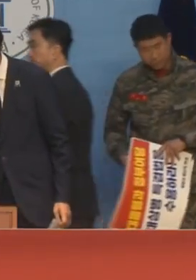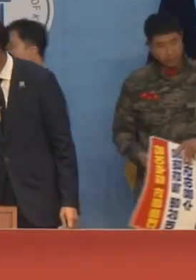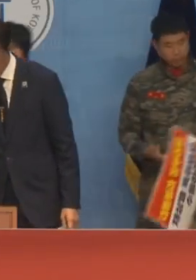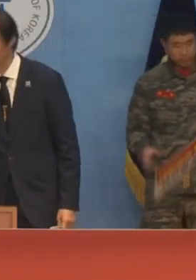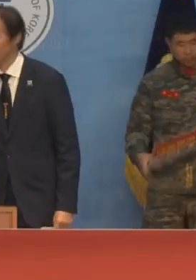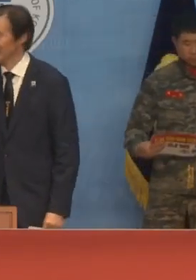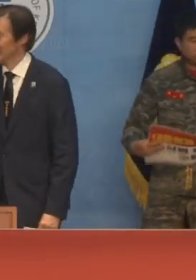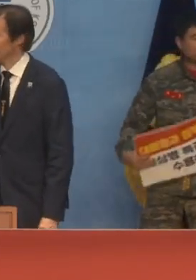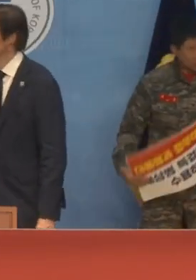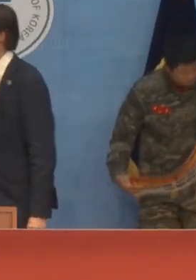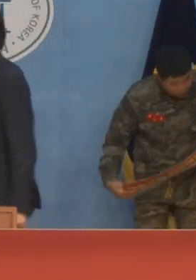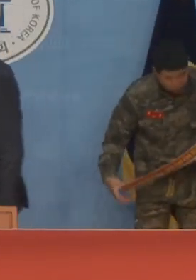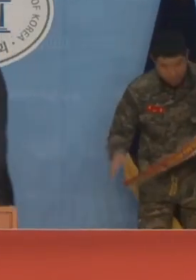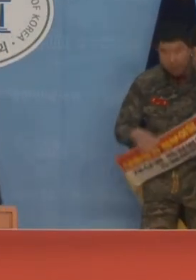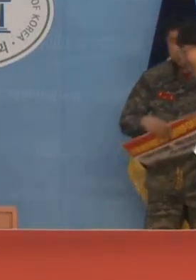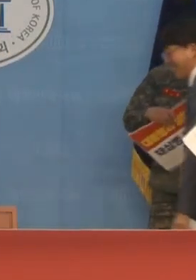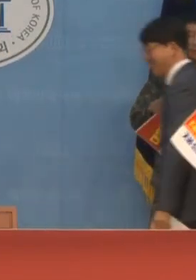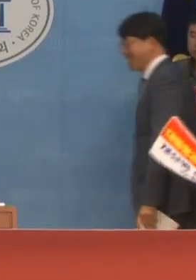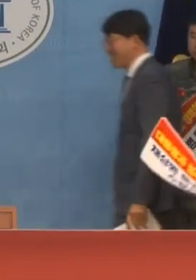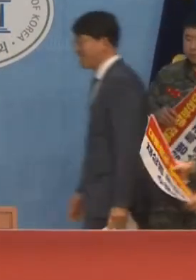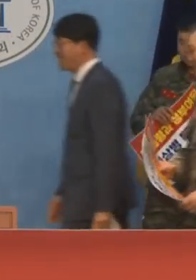하네요. 아이고.